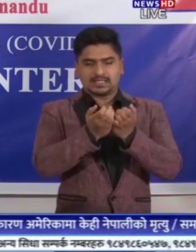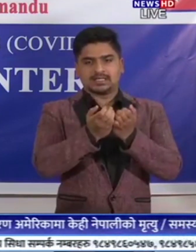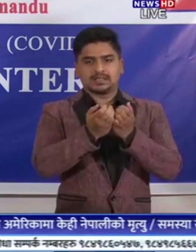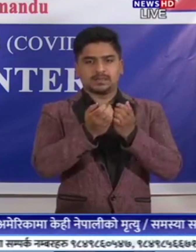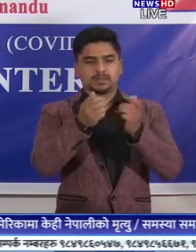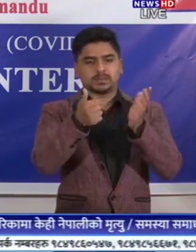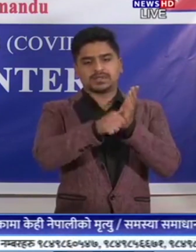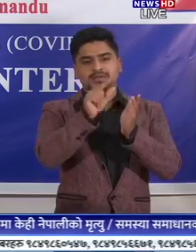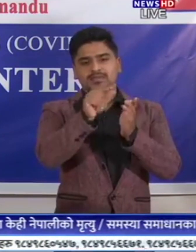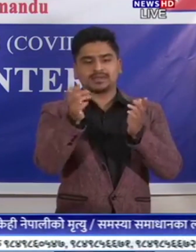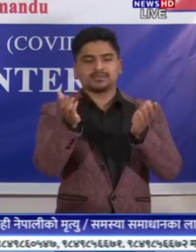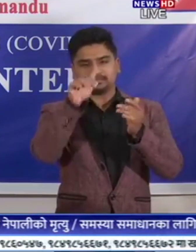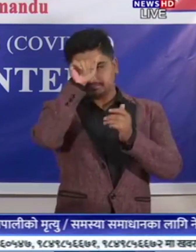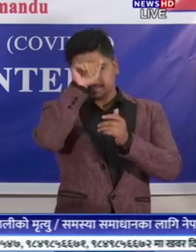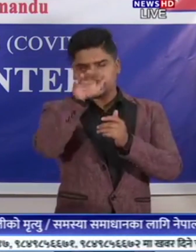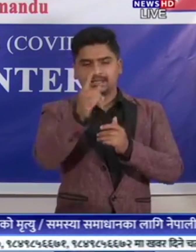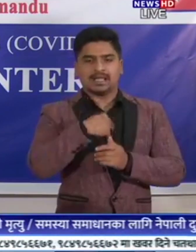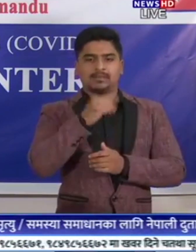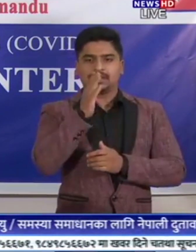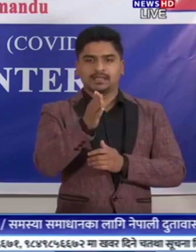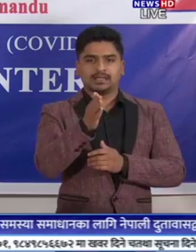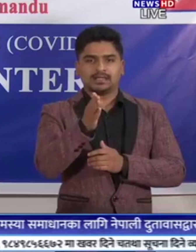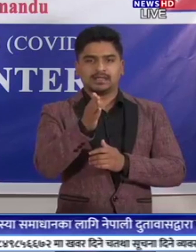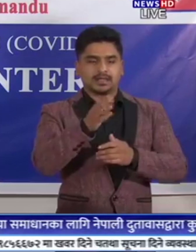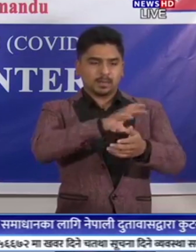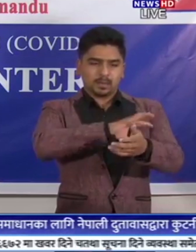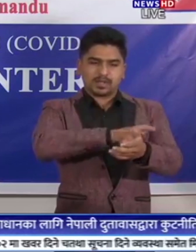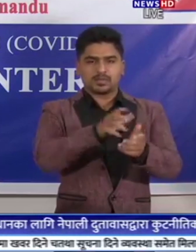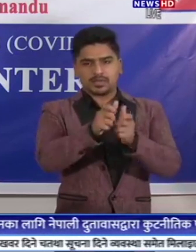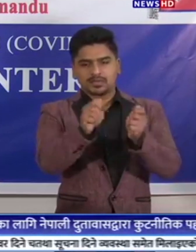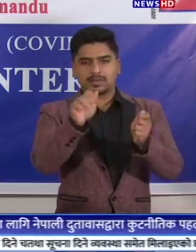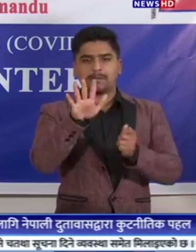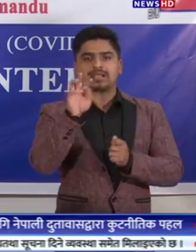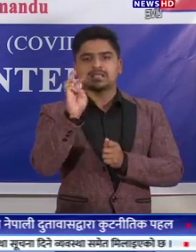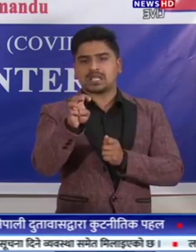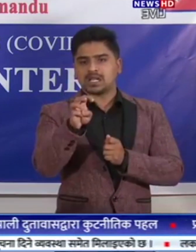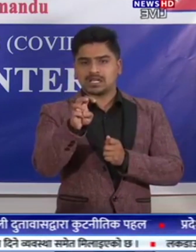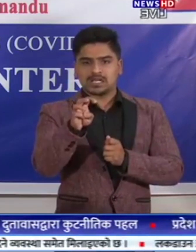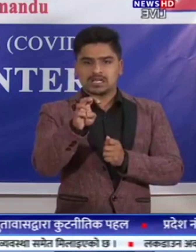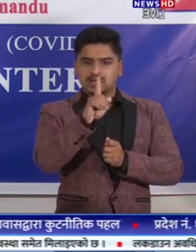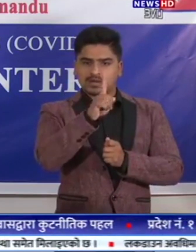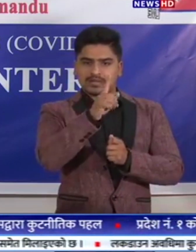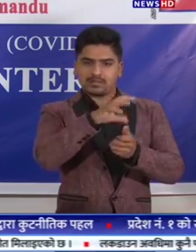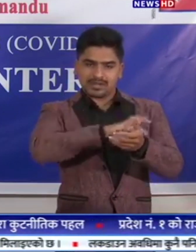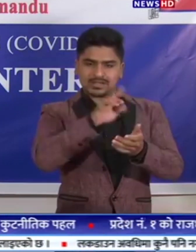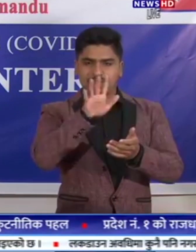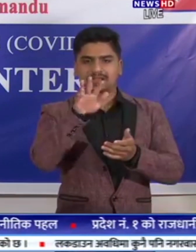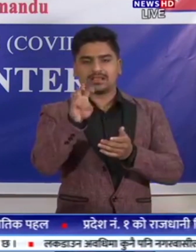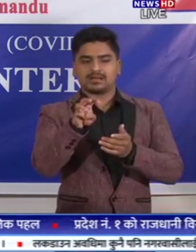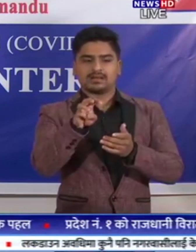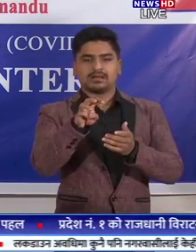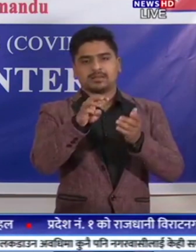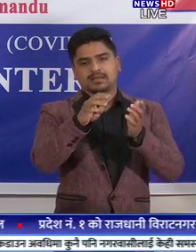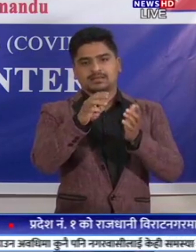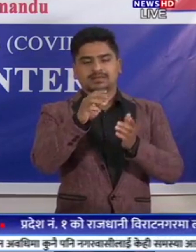अरुकु के अपडेट गराऊना चाहांचु, आमिले प्रती प्रदेश मा पांच हजार को दरले इजो वितरन कारे